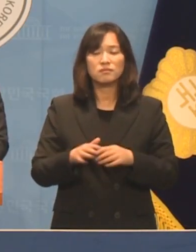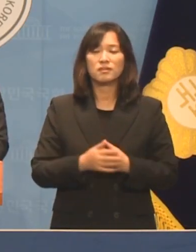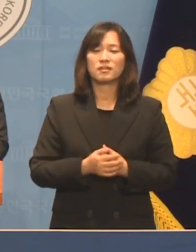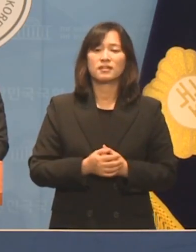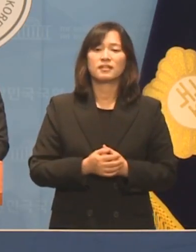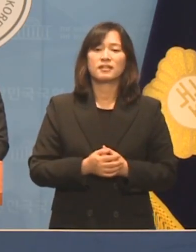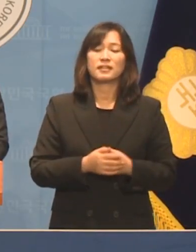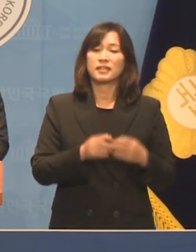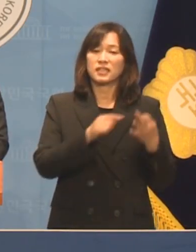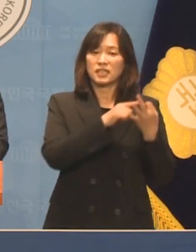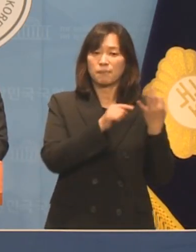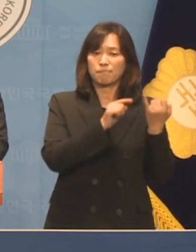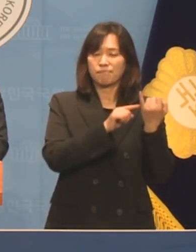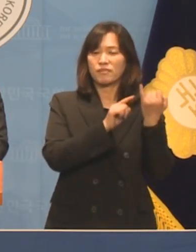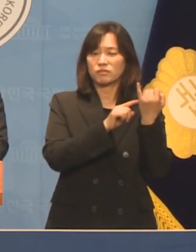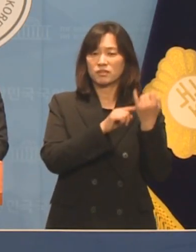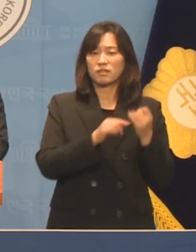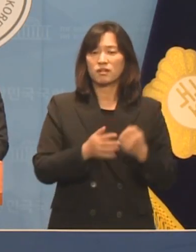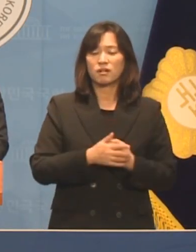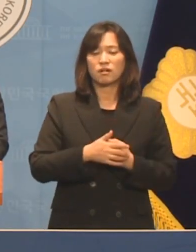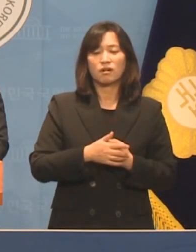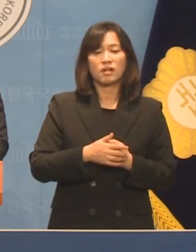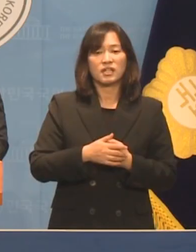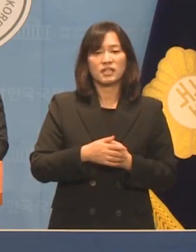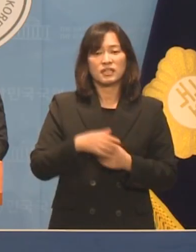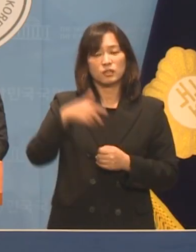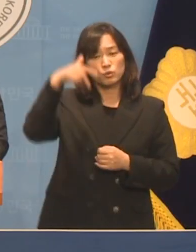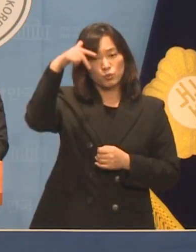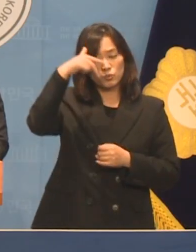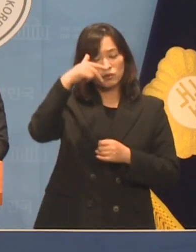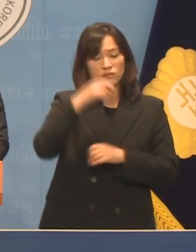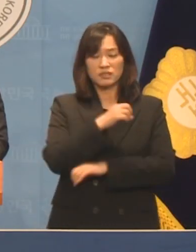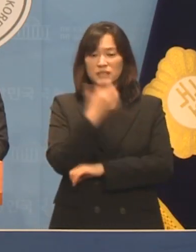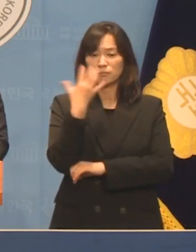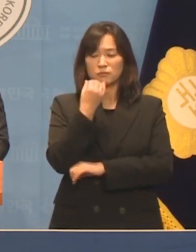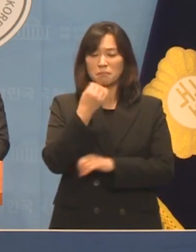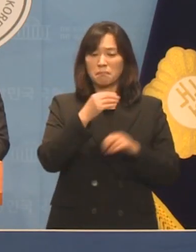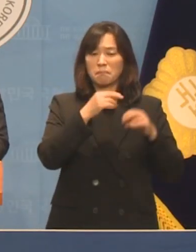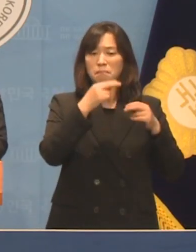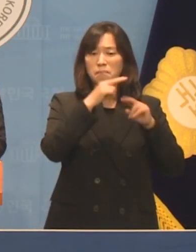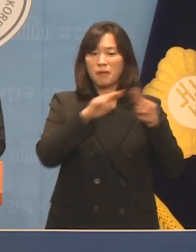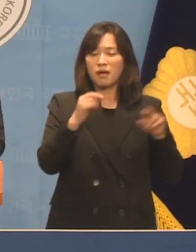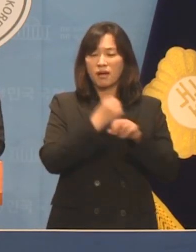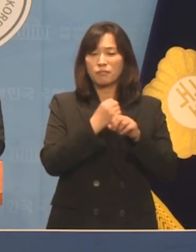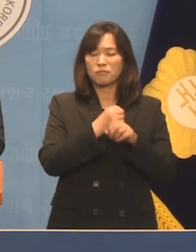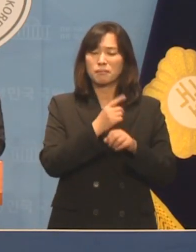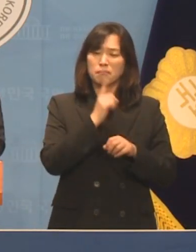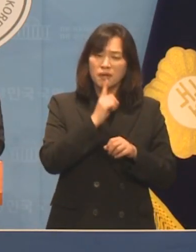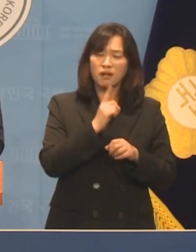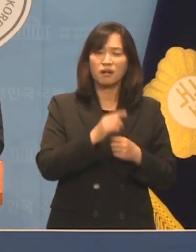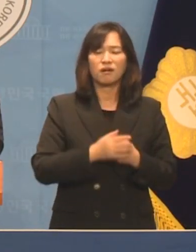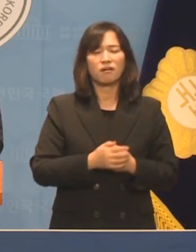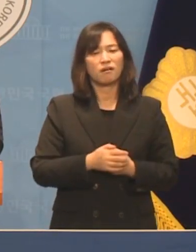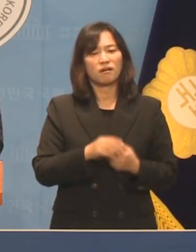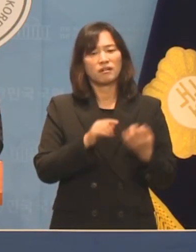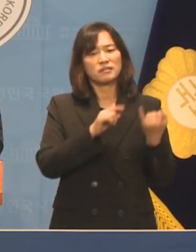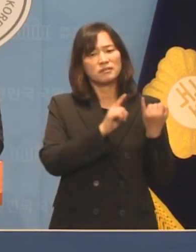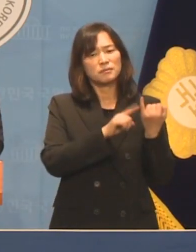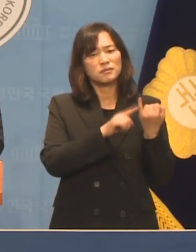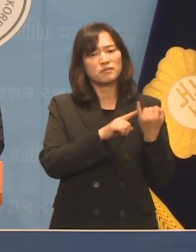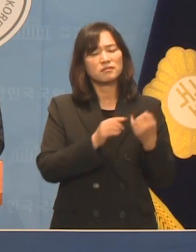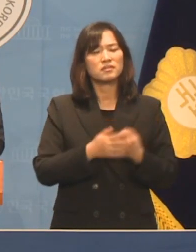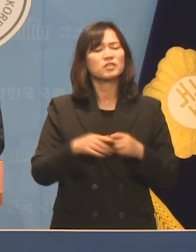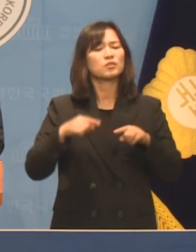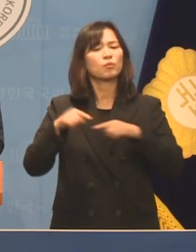상황에서 김건희 여사가 조선일보를 폐간해야 한다는 녹취가 나왔다는 보도까지 나왔습니다. 도대체 김 여사의